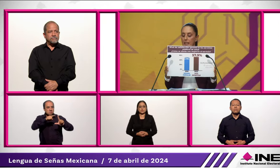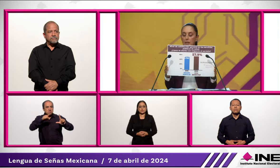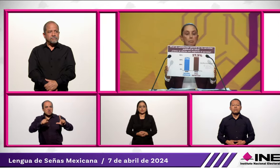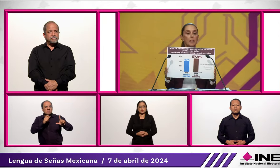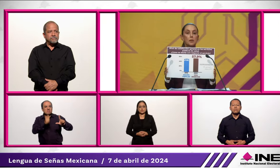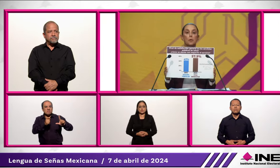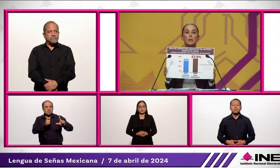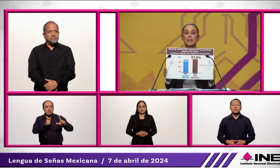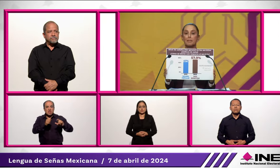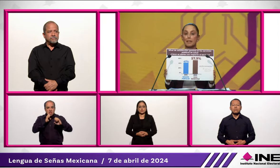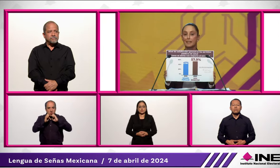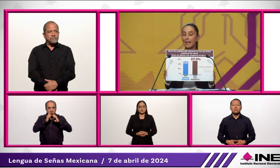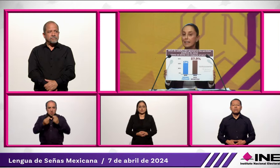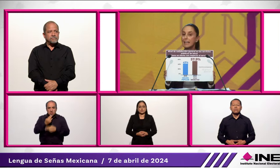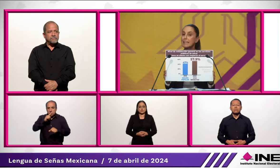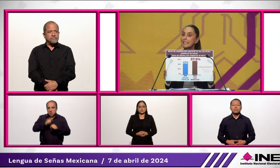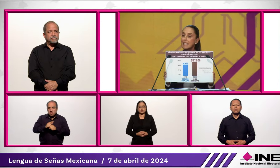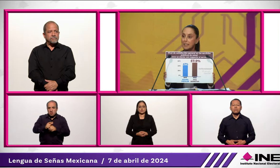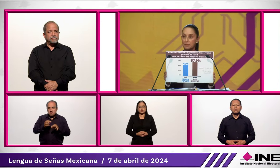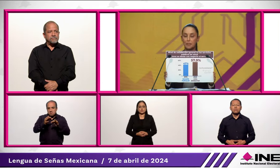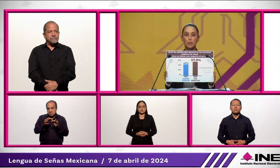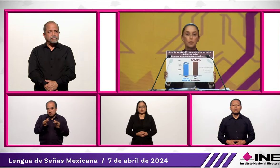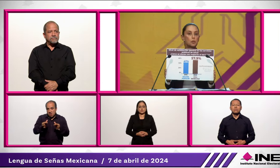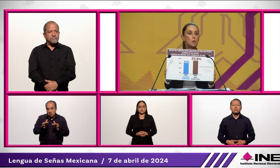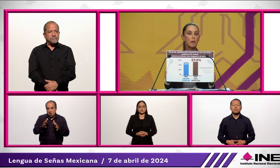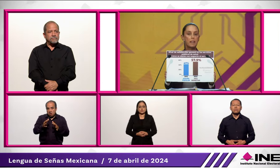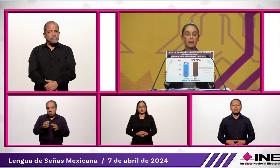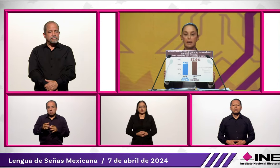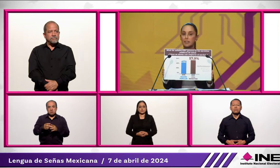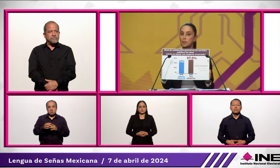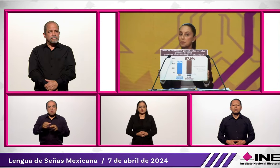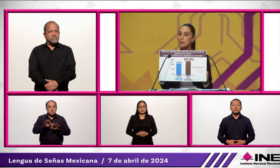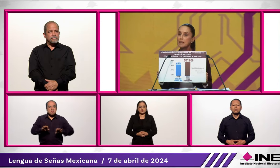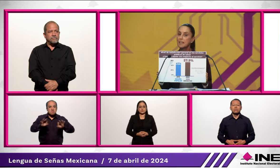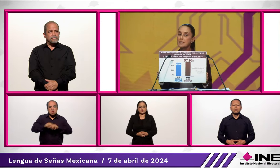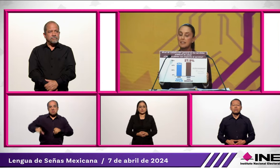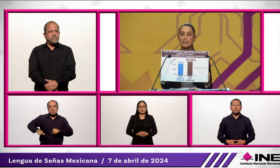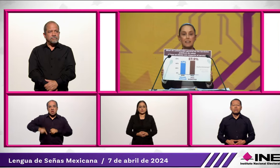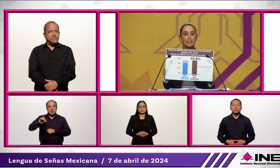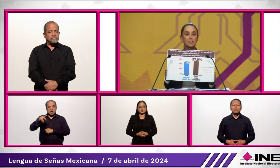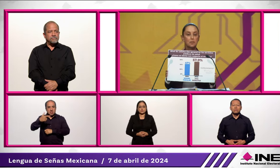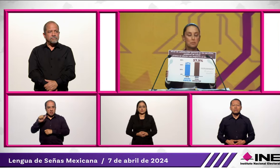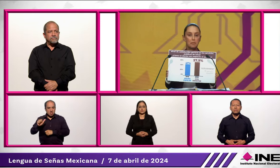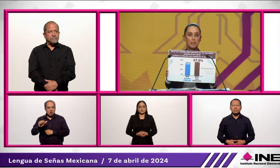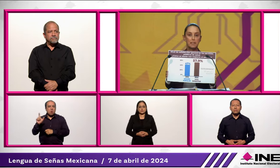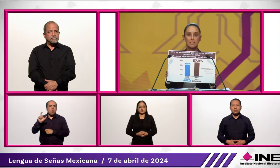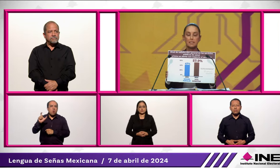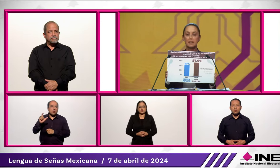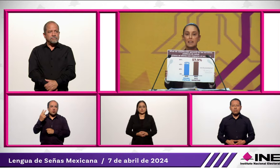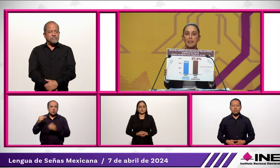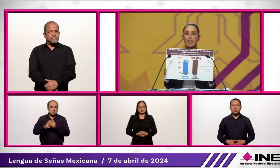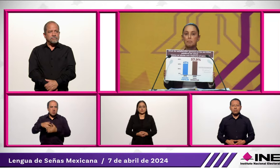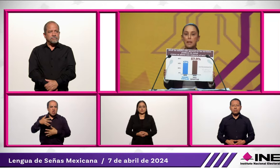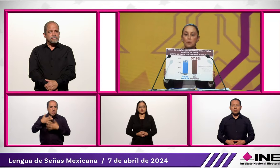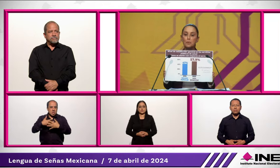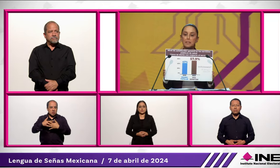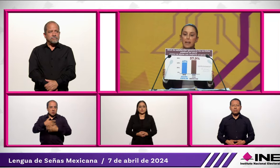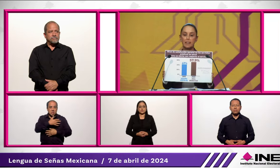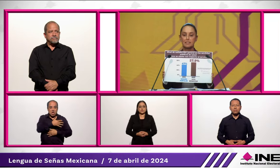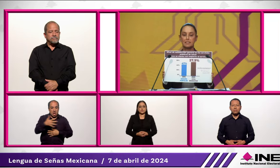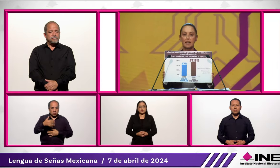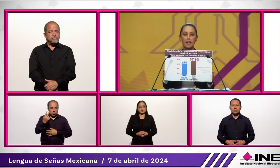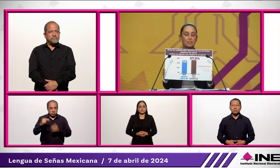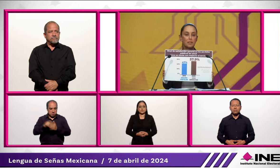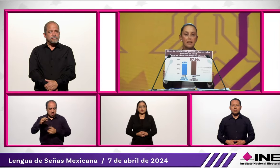de Calidad e Impacto Gubernamental del INEGI, tomada en 2015 y en 2023. La